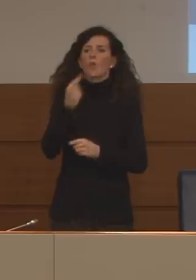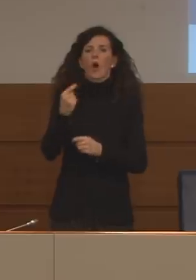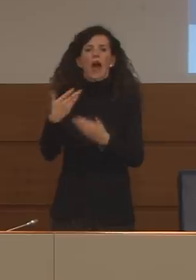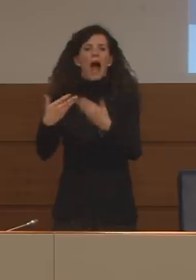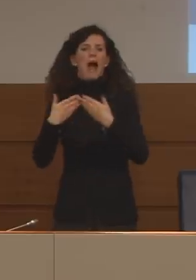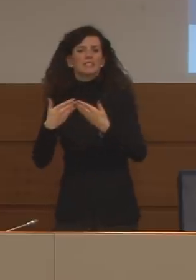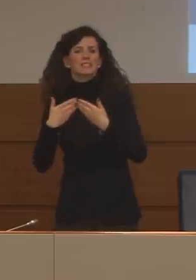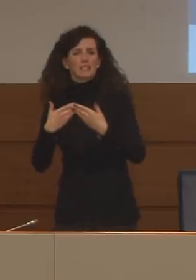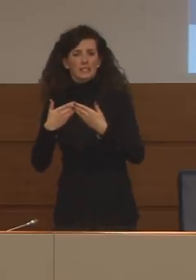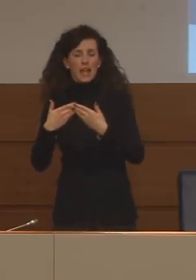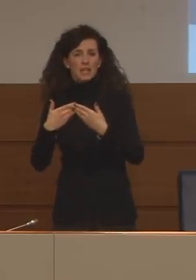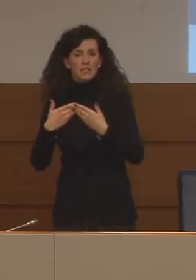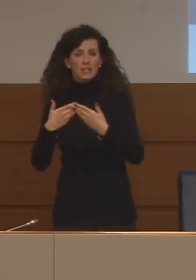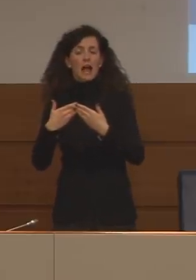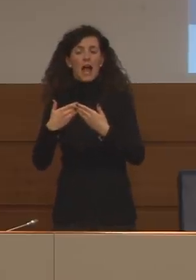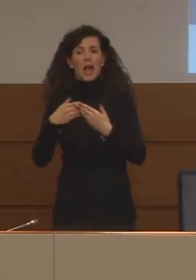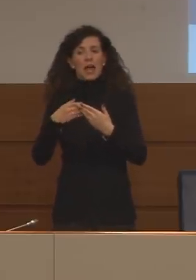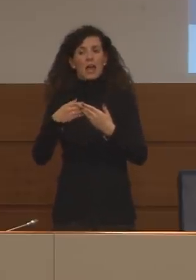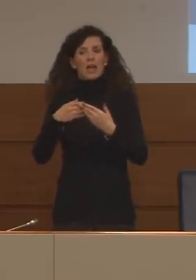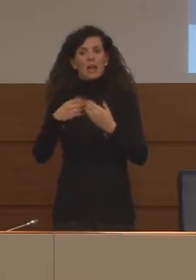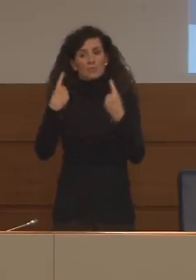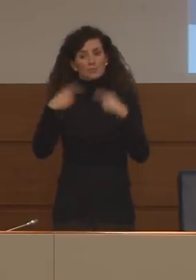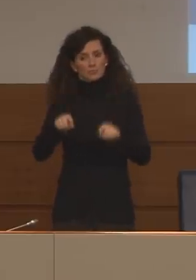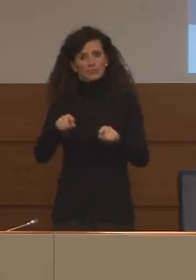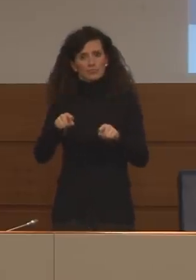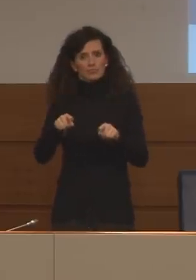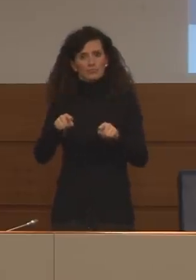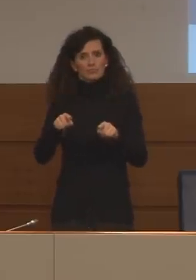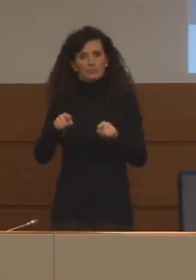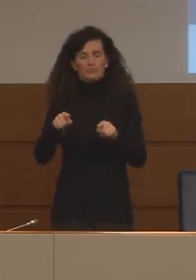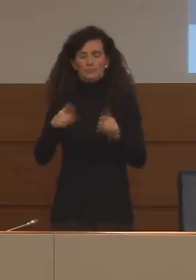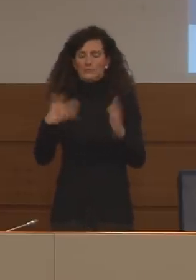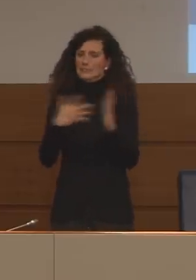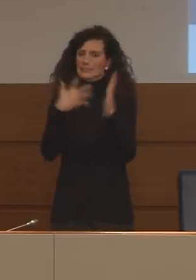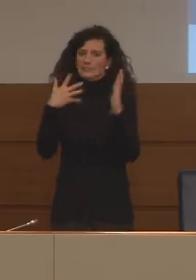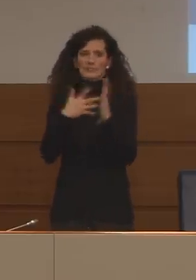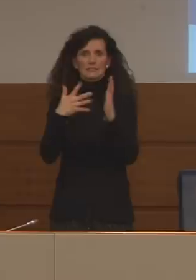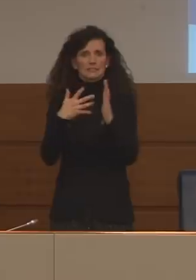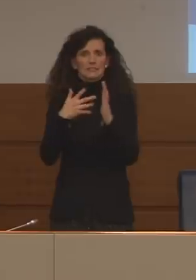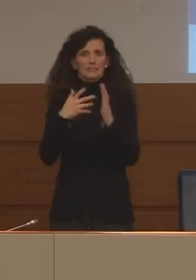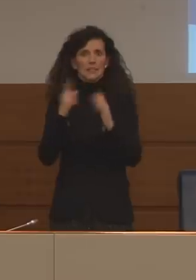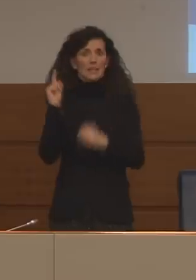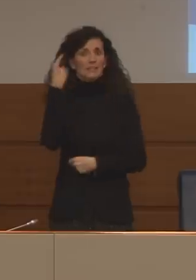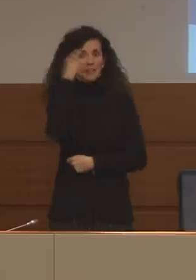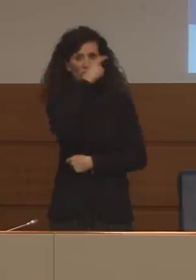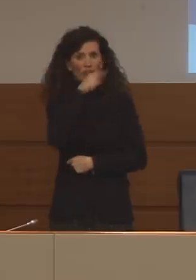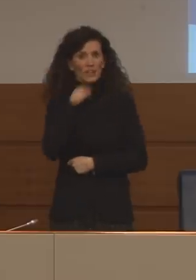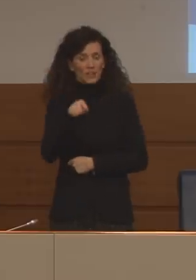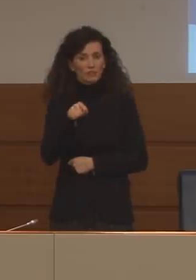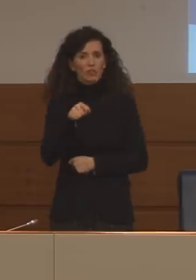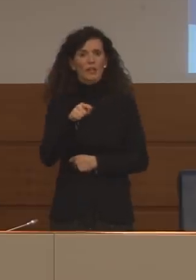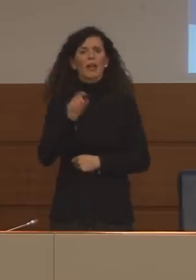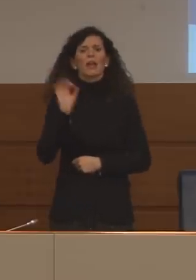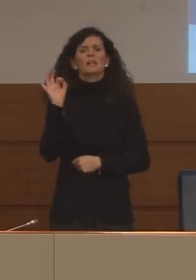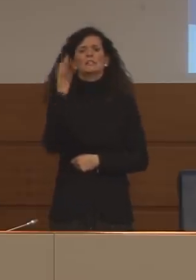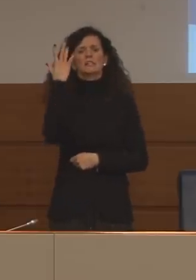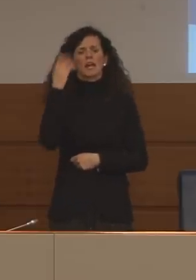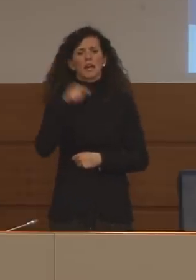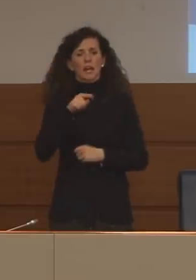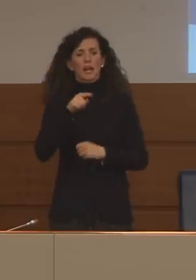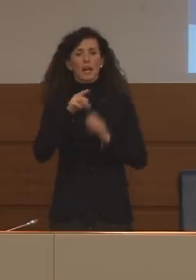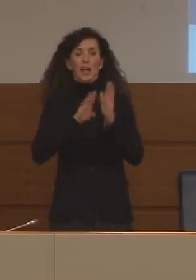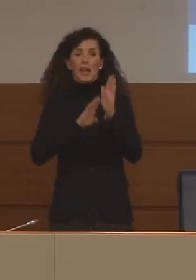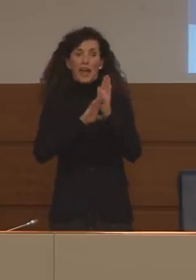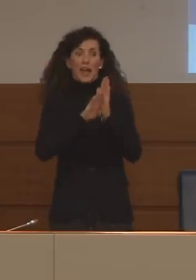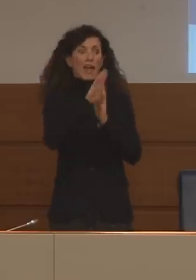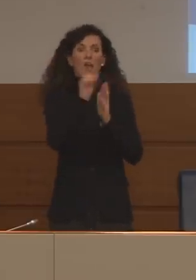questa è la parte più difficile e più critica da affrontare ma se il picco rimane più